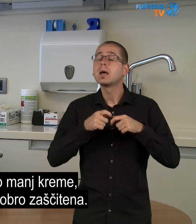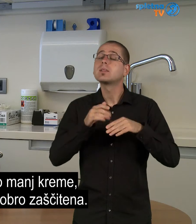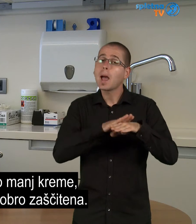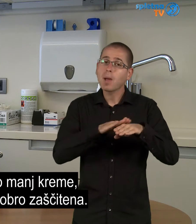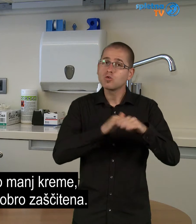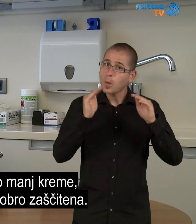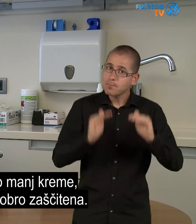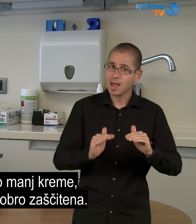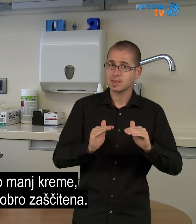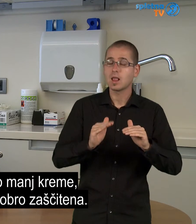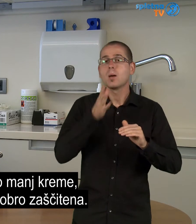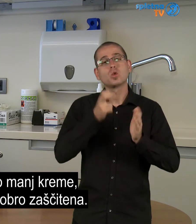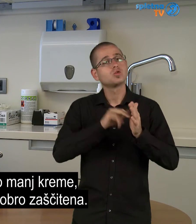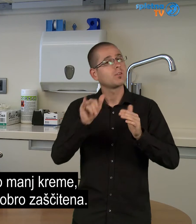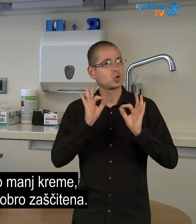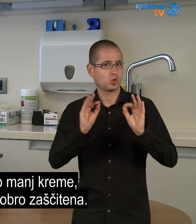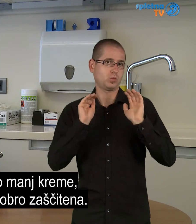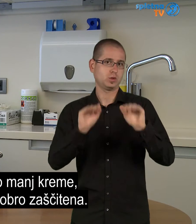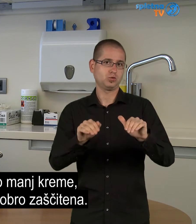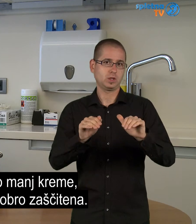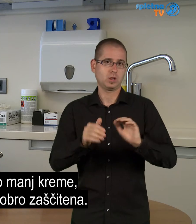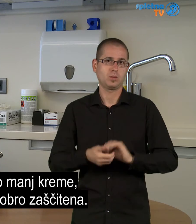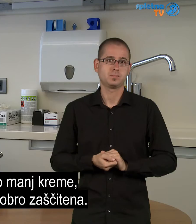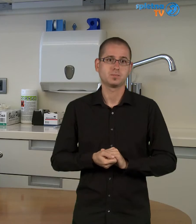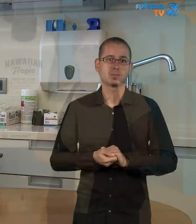vedno dobro zaščitena.